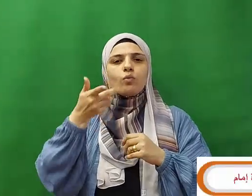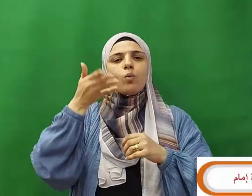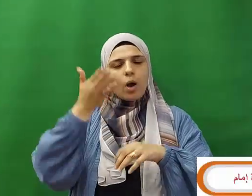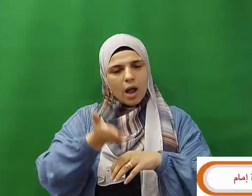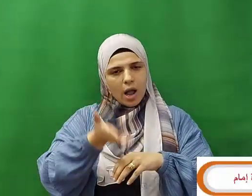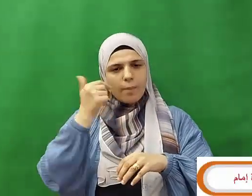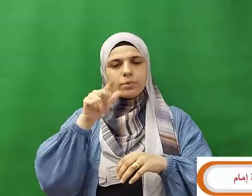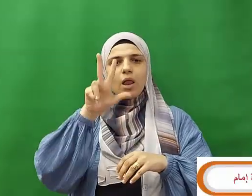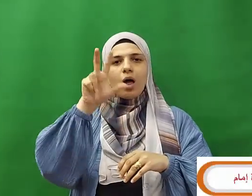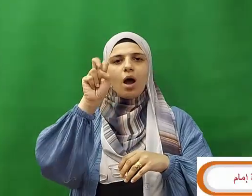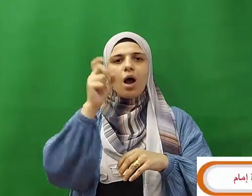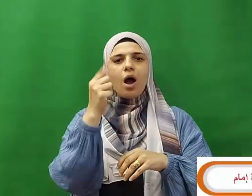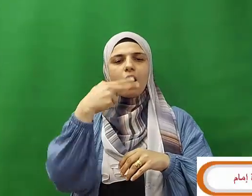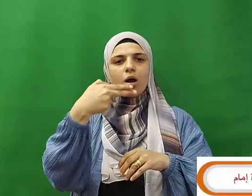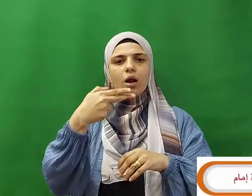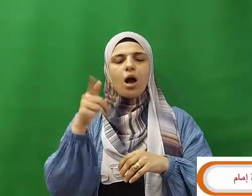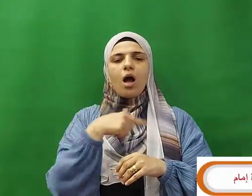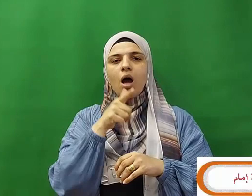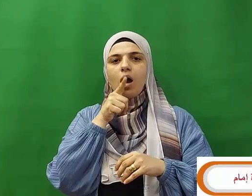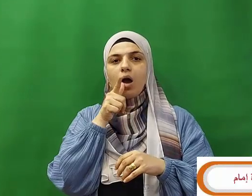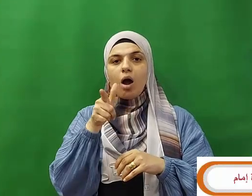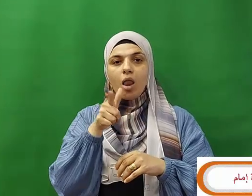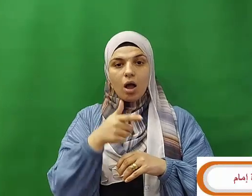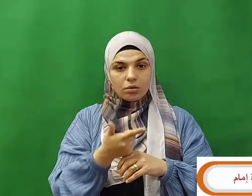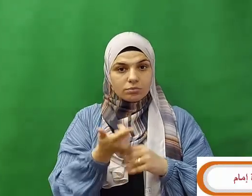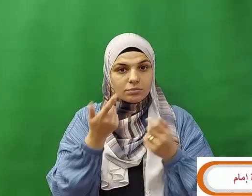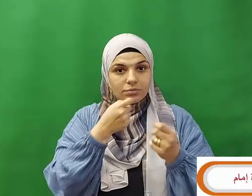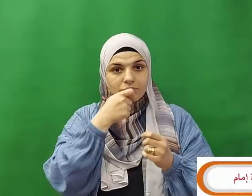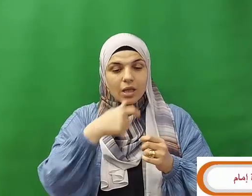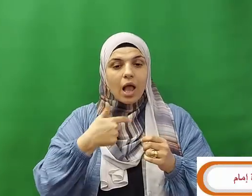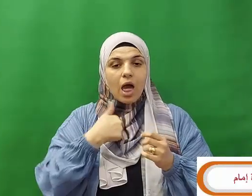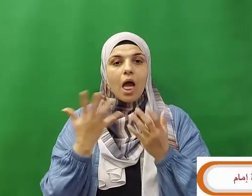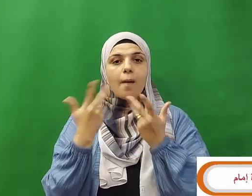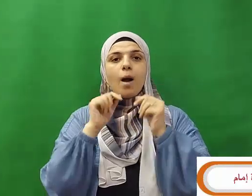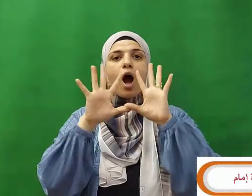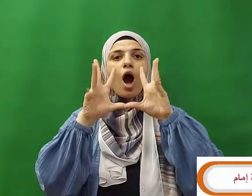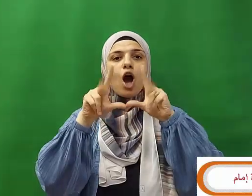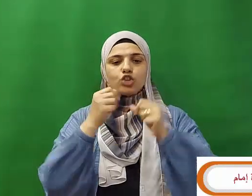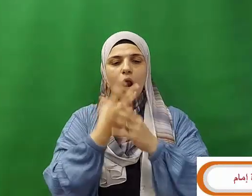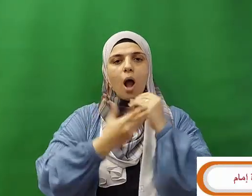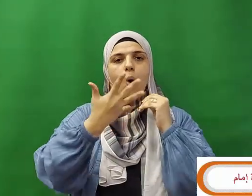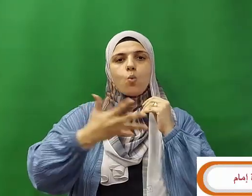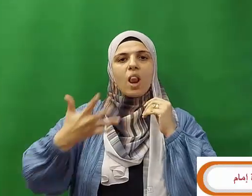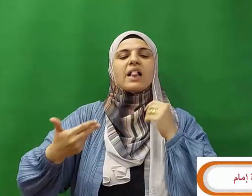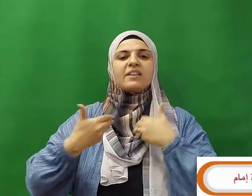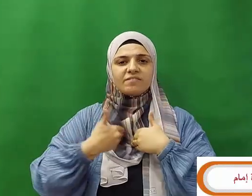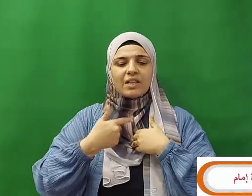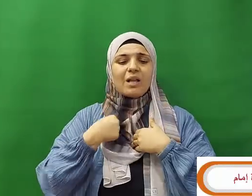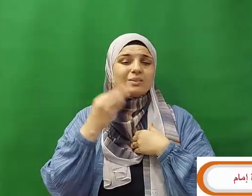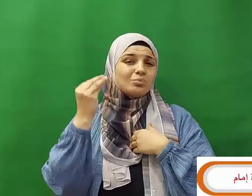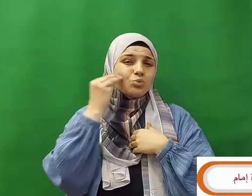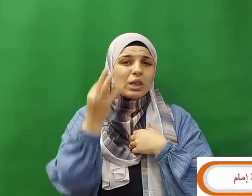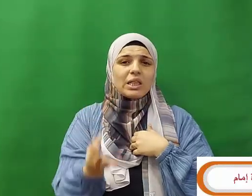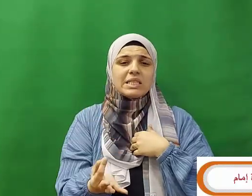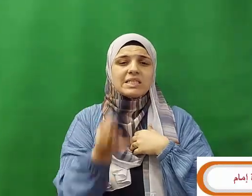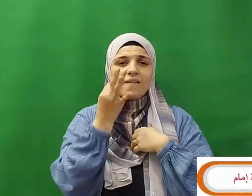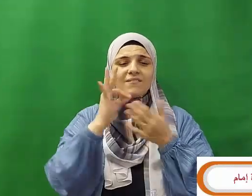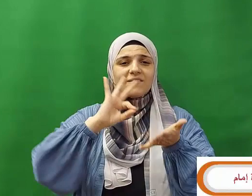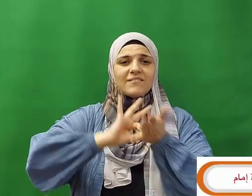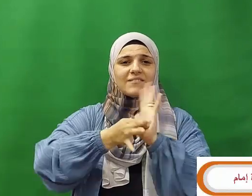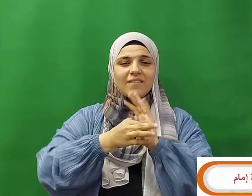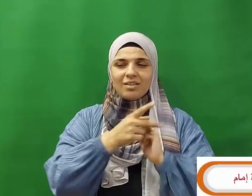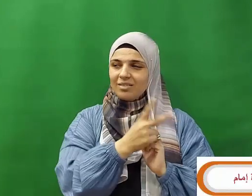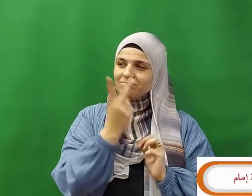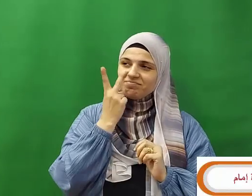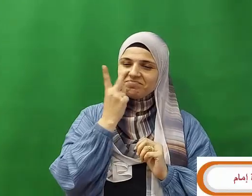وعنده الأقرع بن حابس التميمي، قال الأقرع: إن لي 10 من الولد ما قبلت منهم